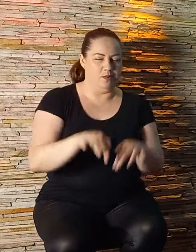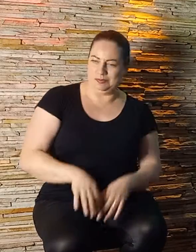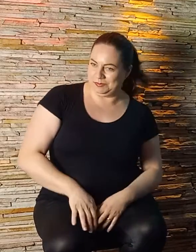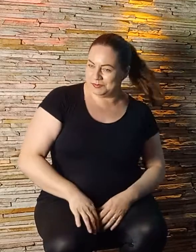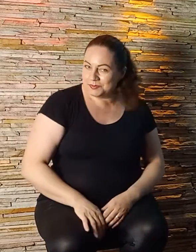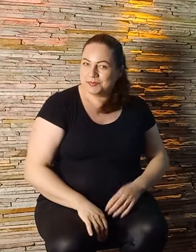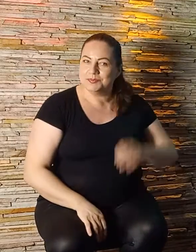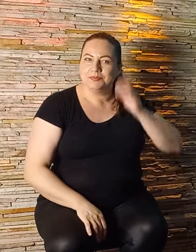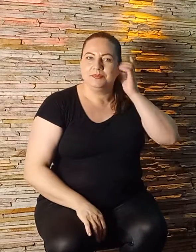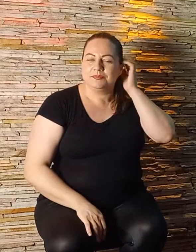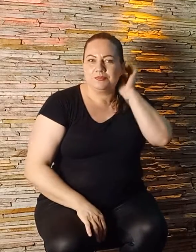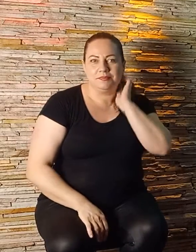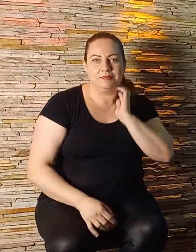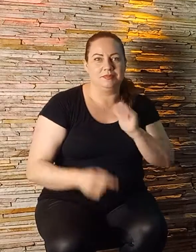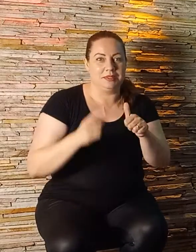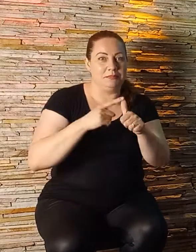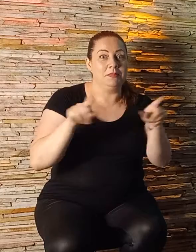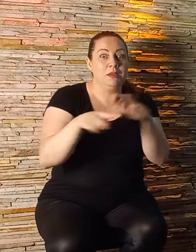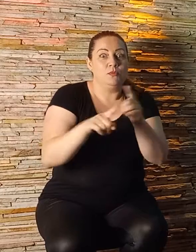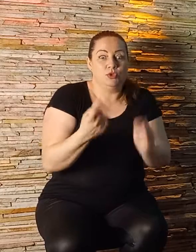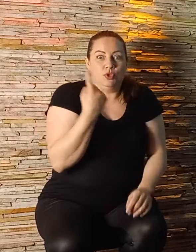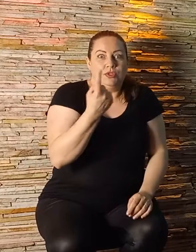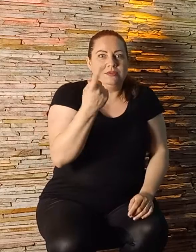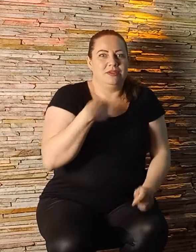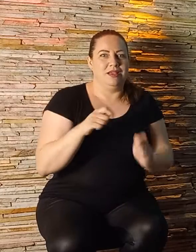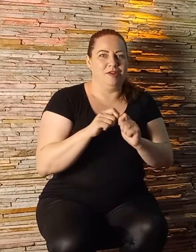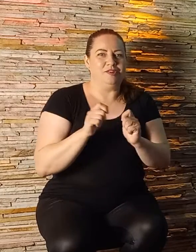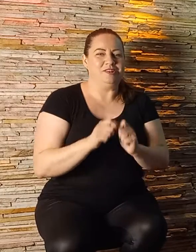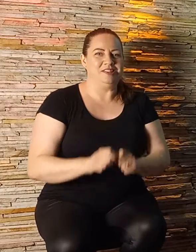final primeira música Solo que eu fiz